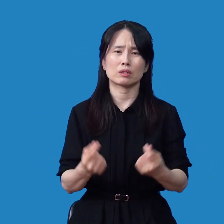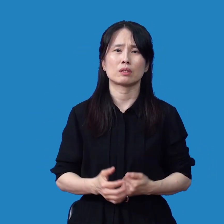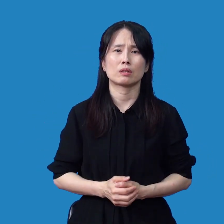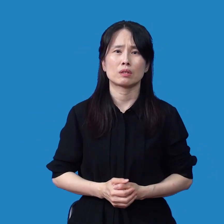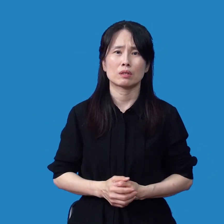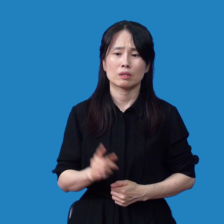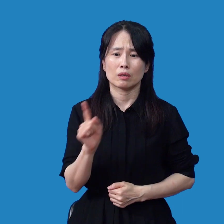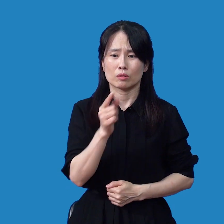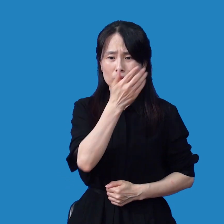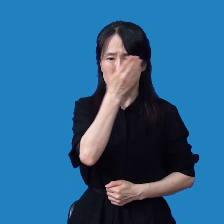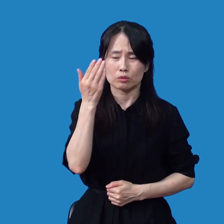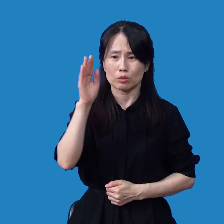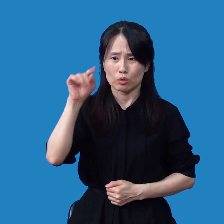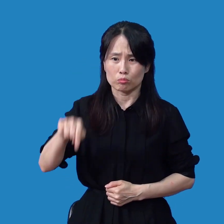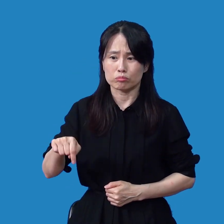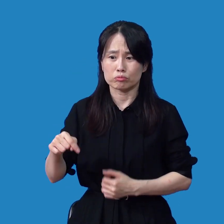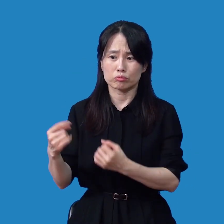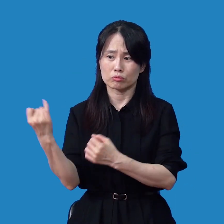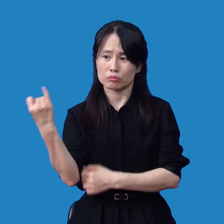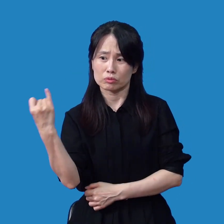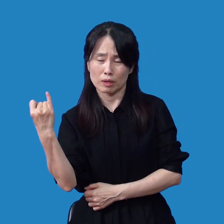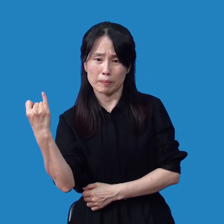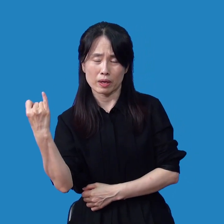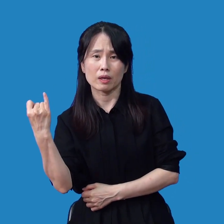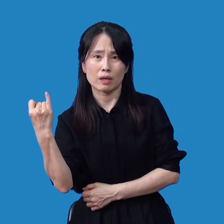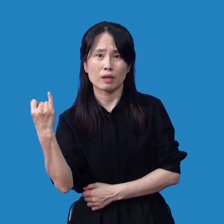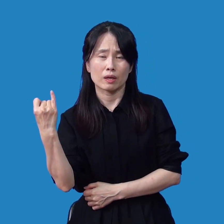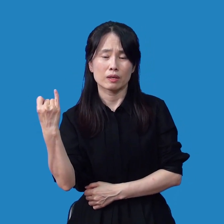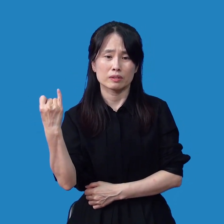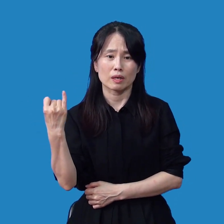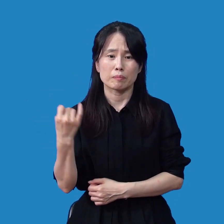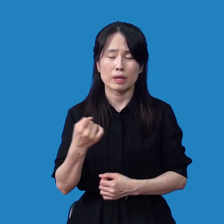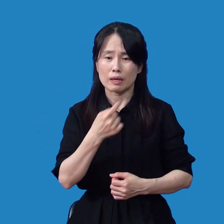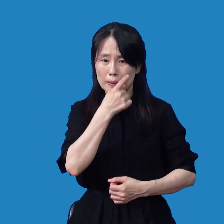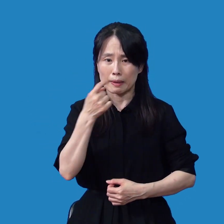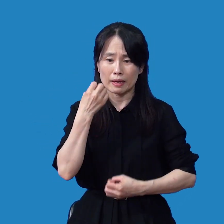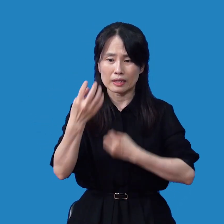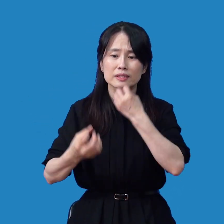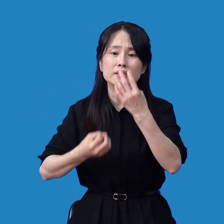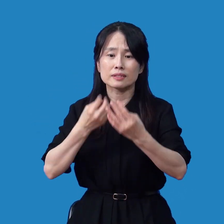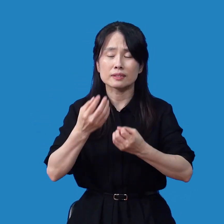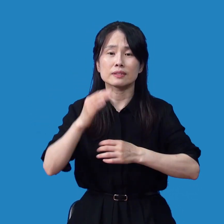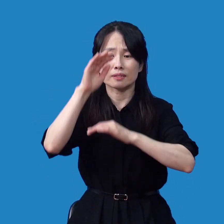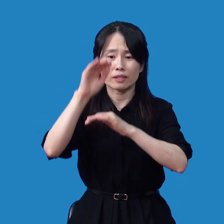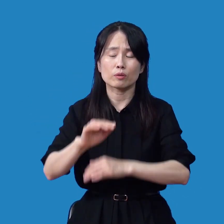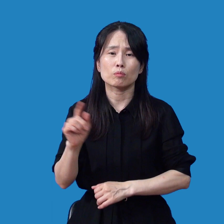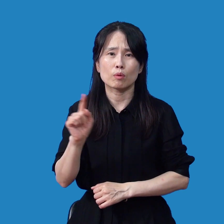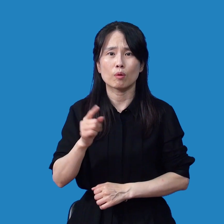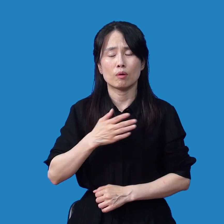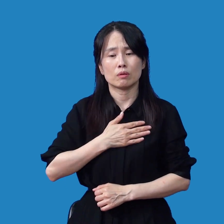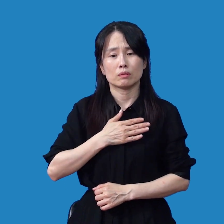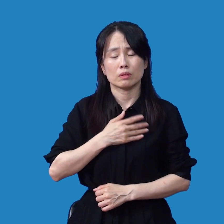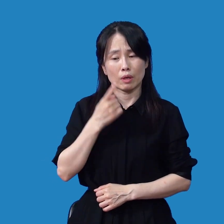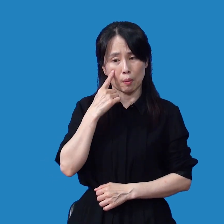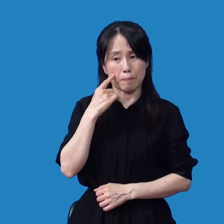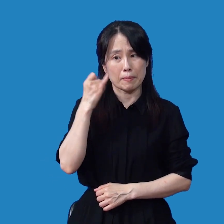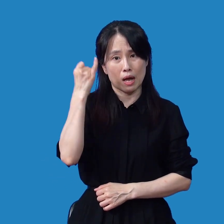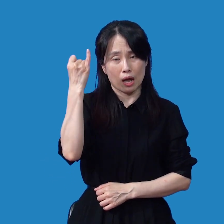어떤 청년부 자매가 자기 교회 소식지에 이런 간증을 실었습니다. 자기